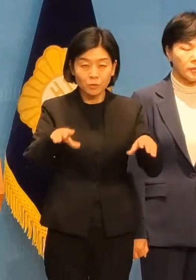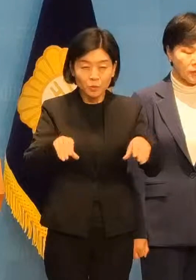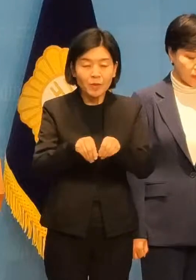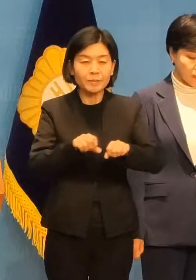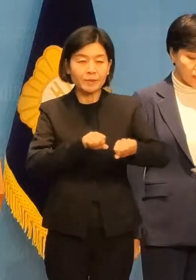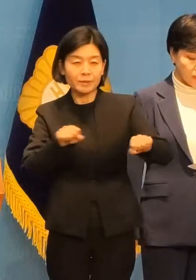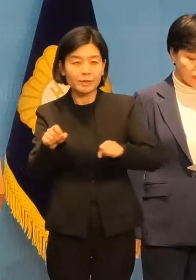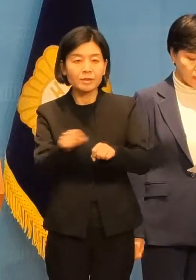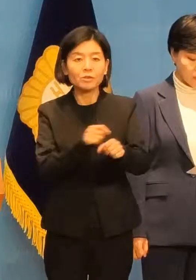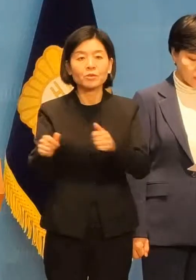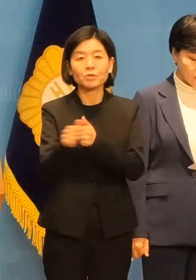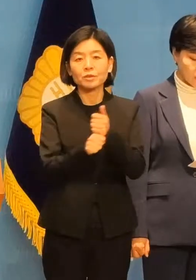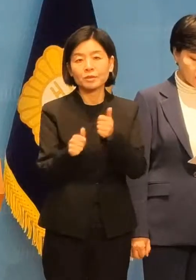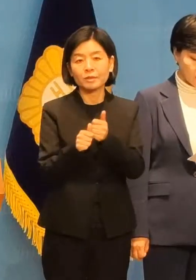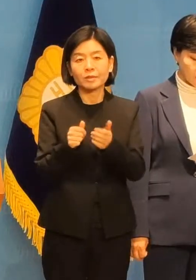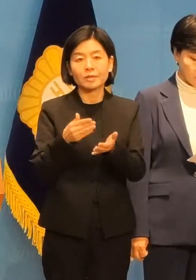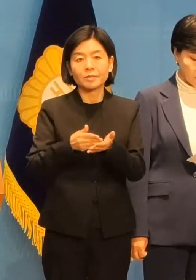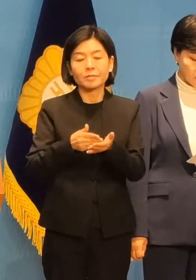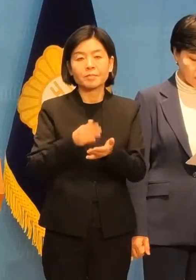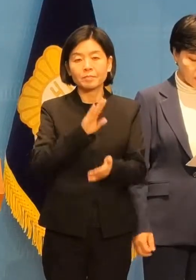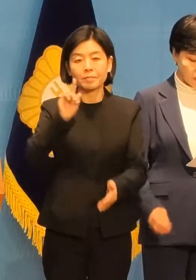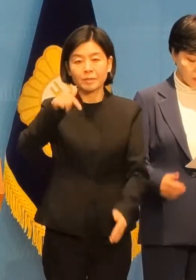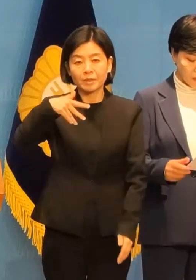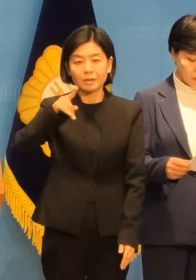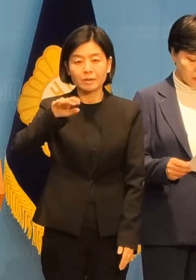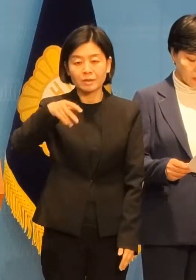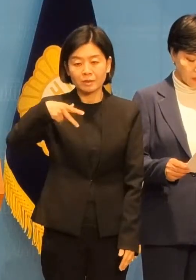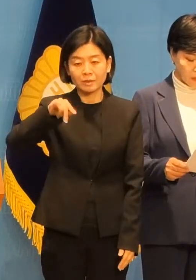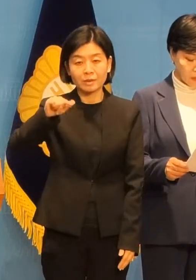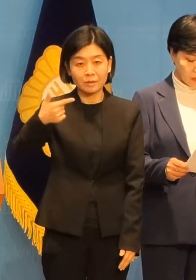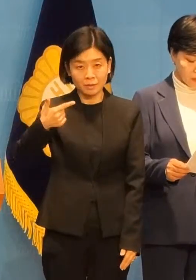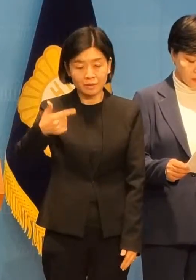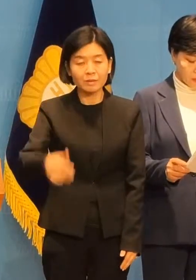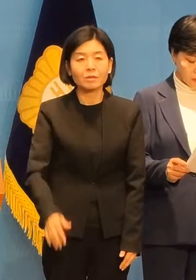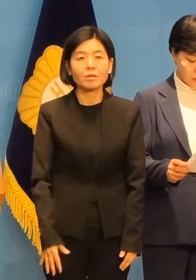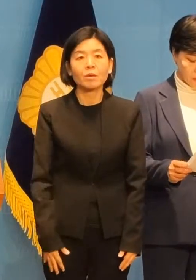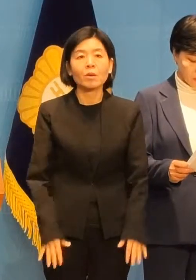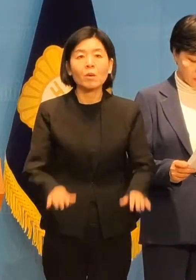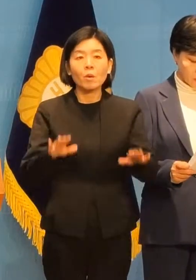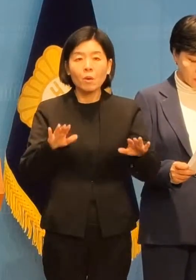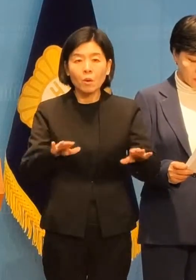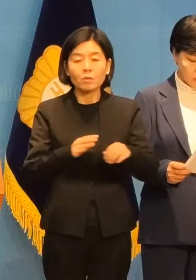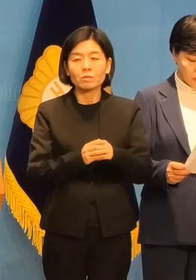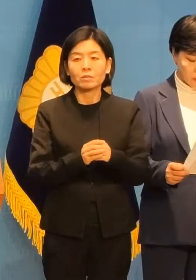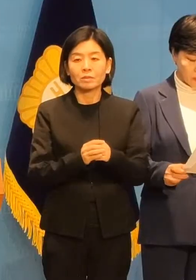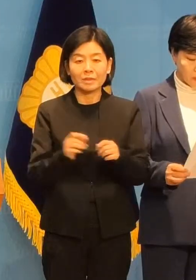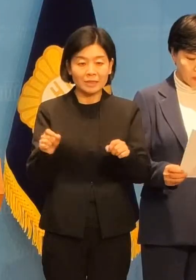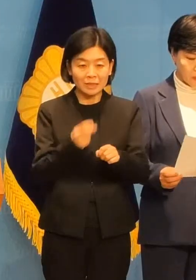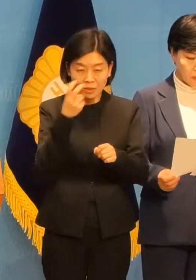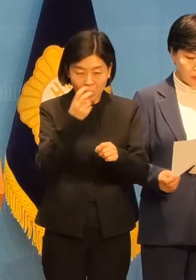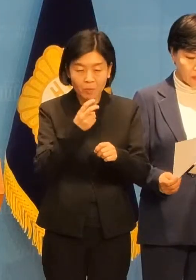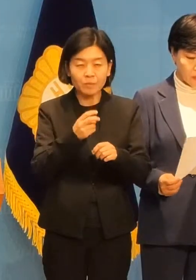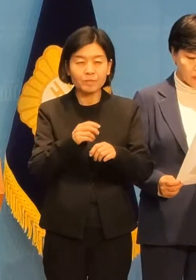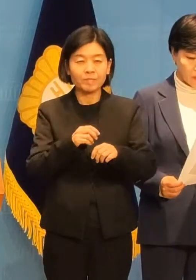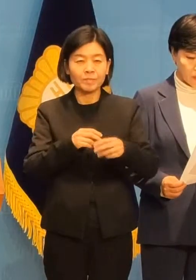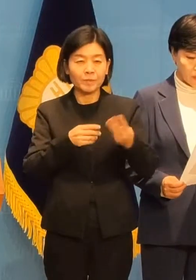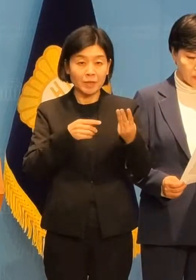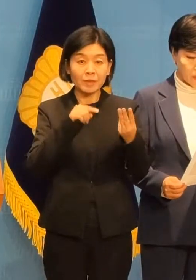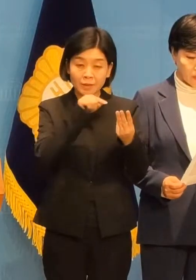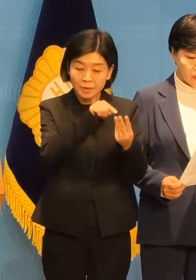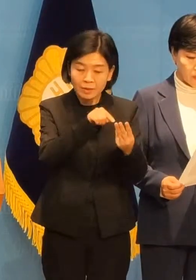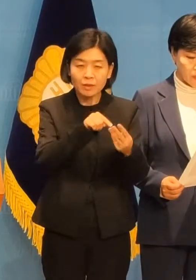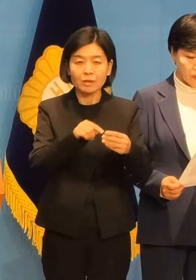맡고 있는 박창진입니다. 오늘은 3대 특검 종합대응특위 차원에서 박성재,